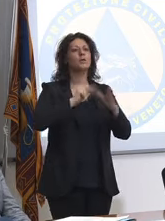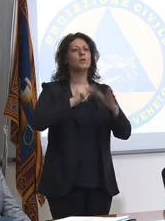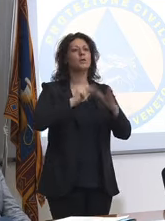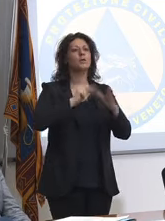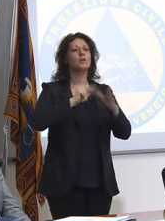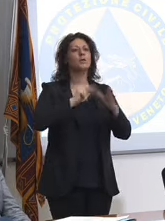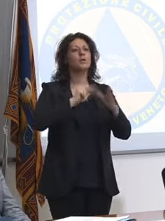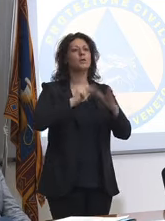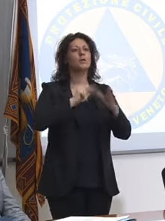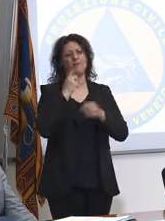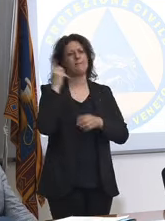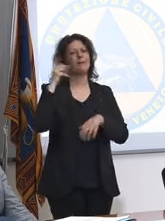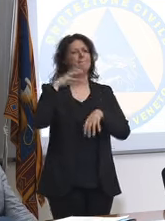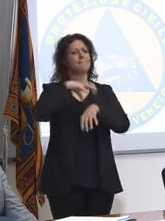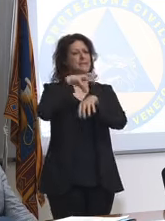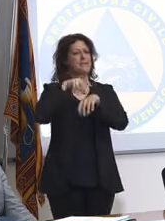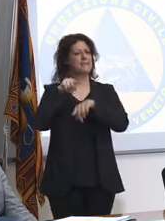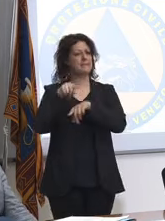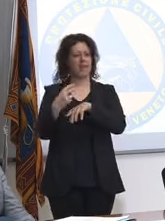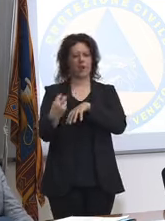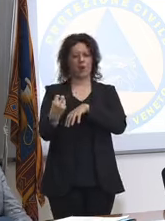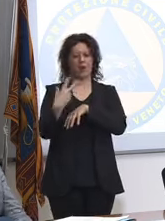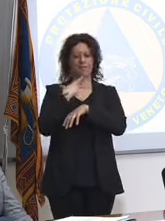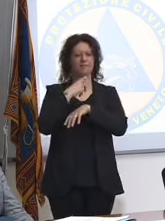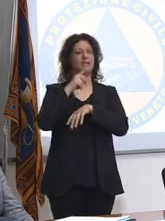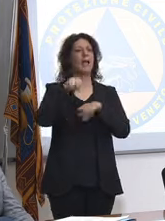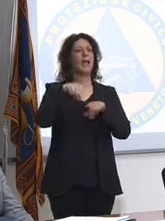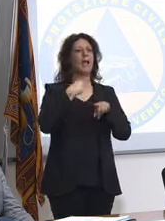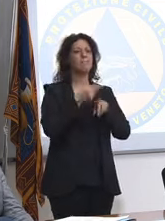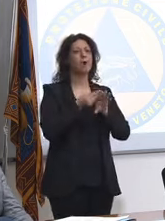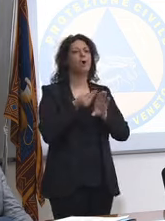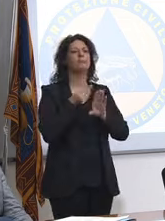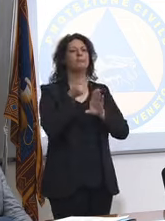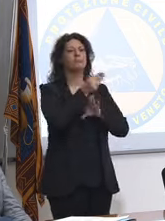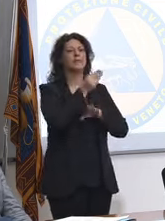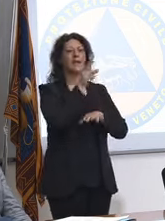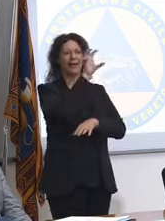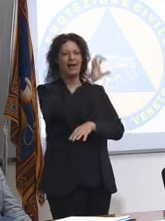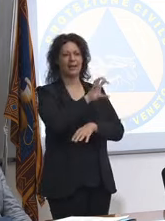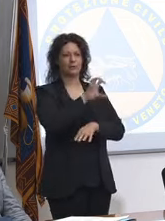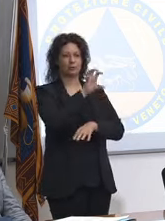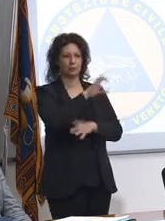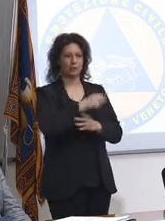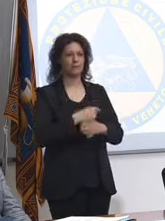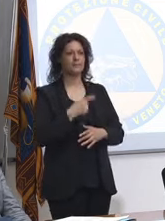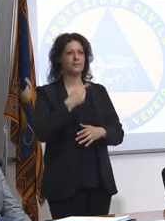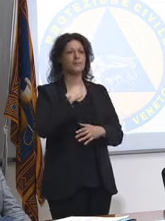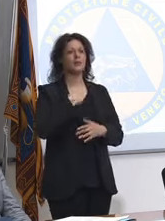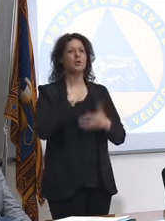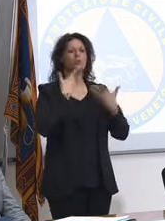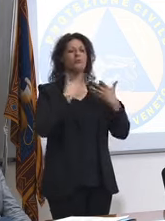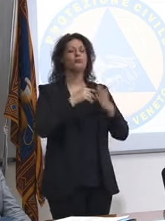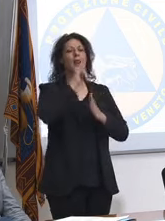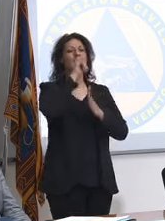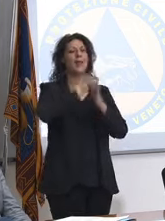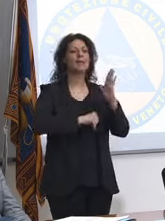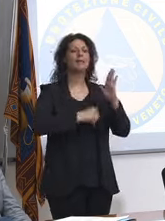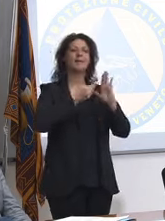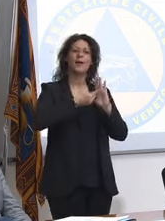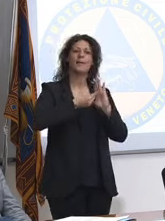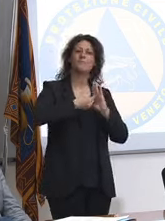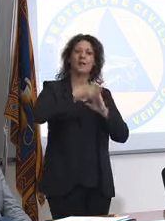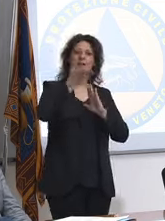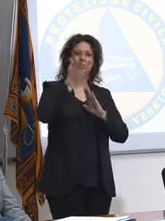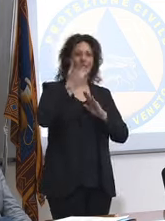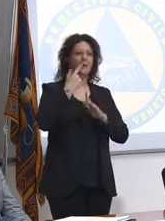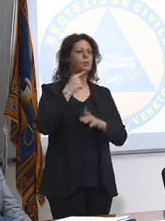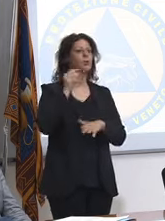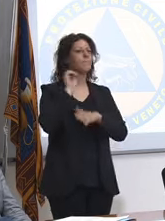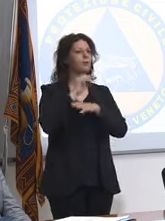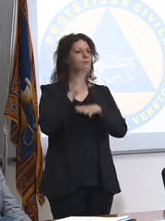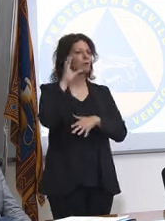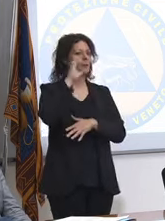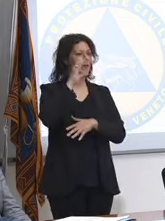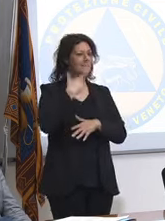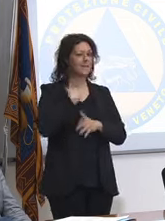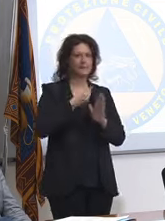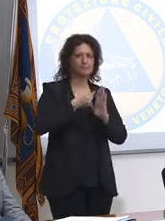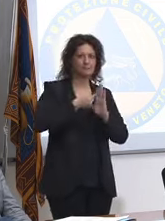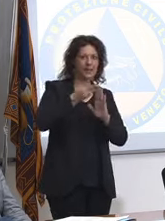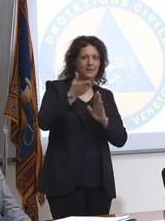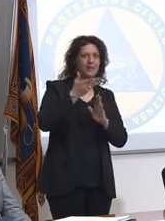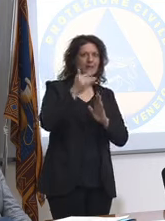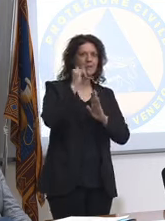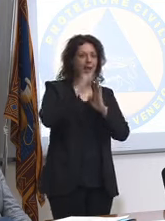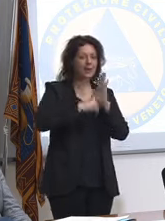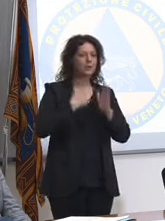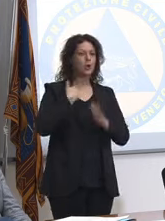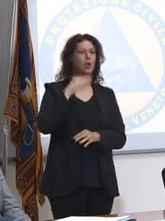poi l'organizzazione della Regione. Io ho mandato una lettera al professor Crisanti chiedendo quali erano gli